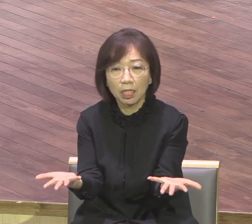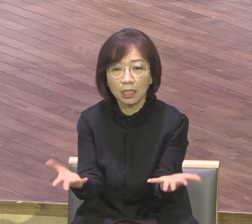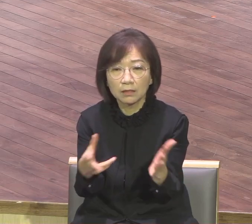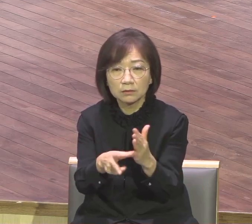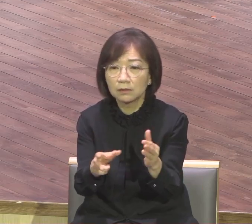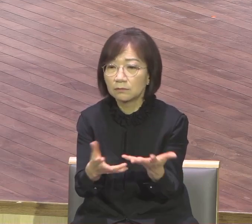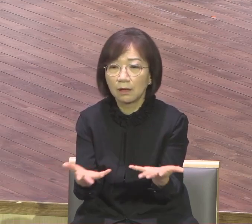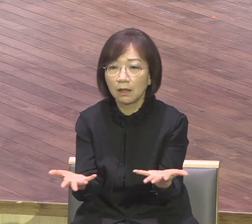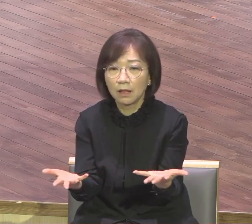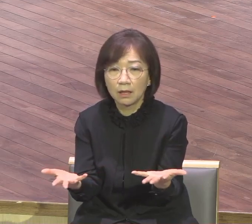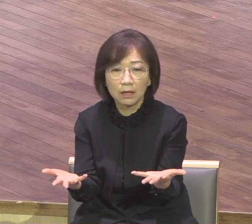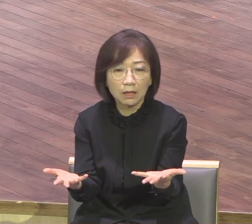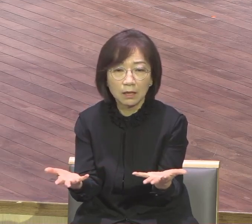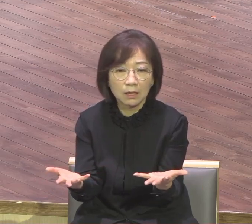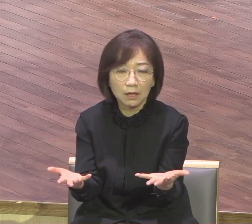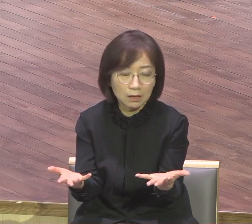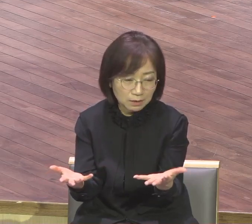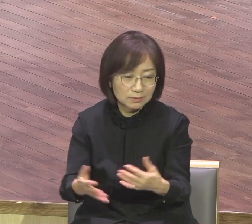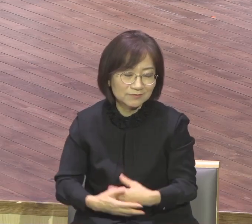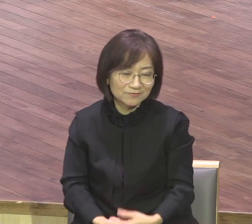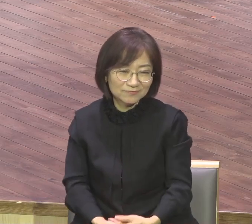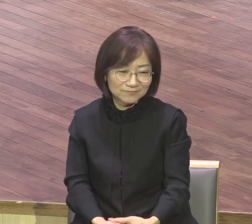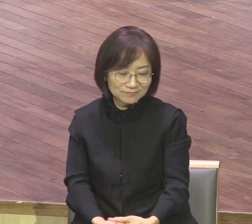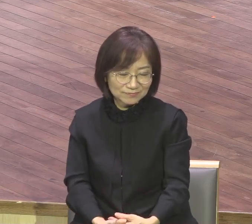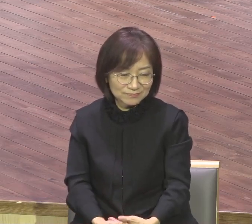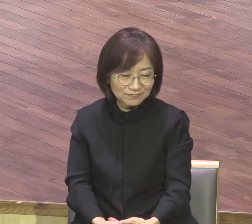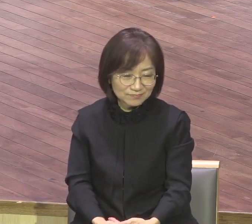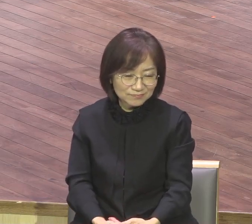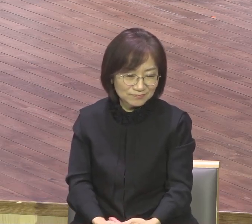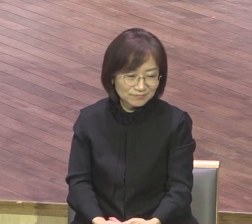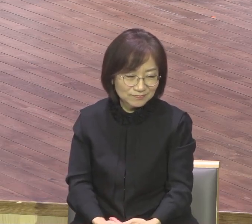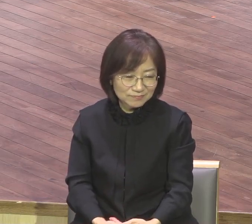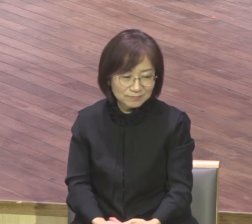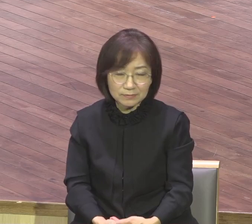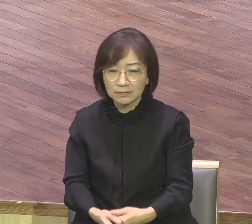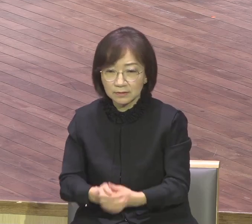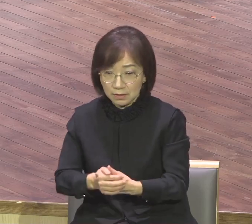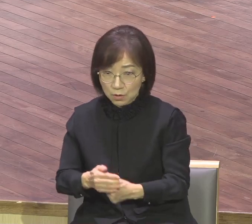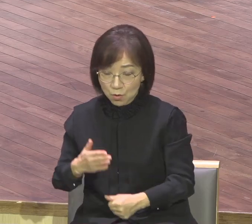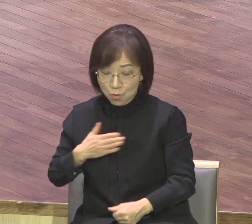en diferentes idiomas. ¿Por qué debemos hacer así?